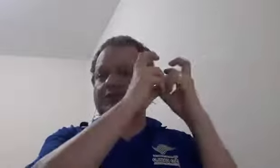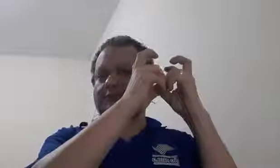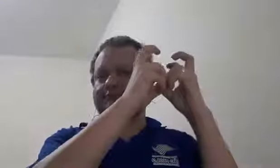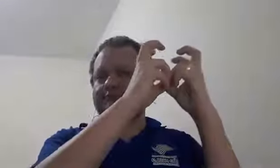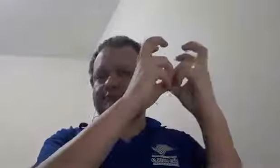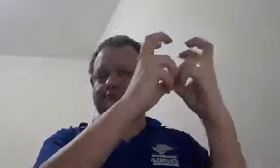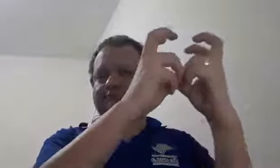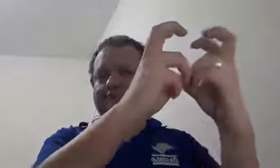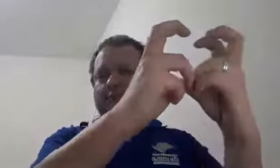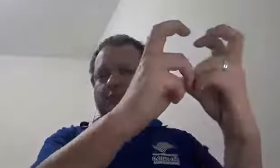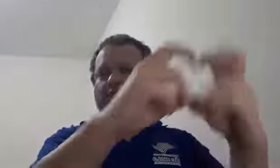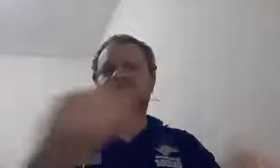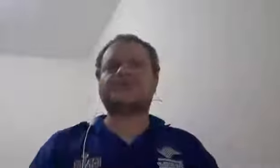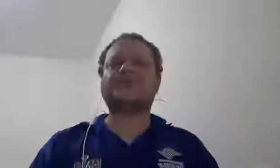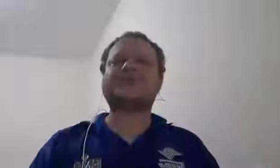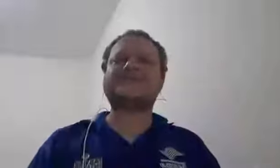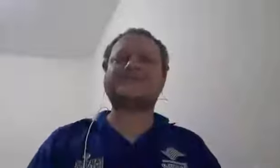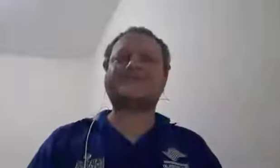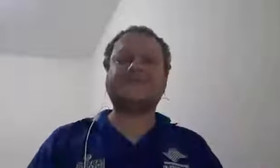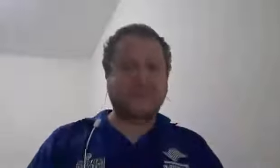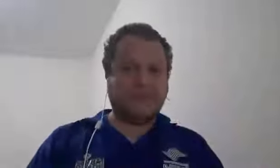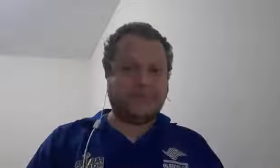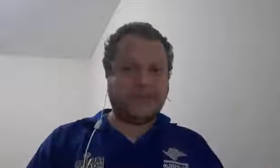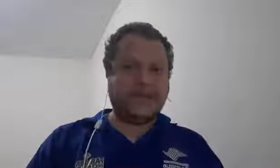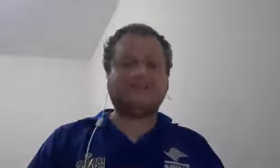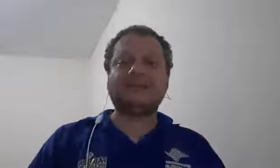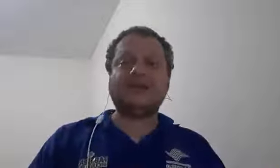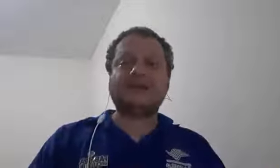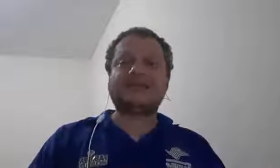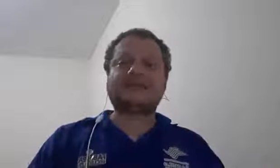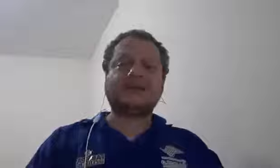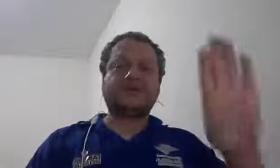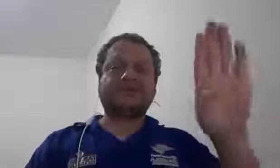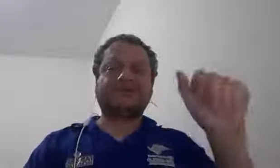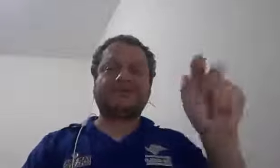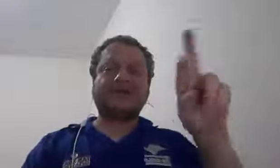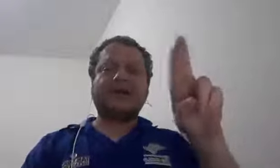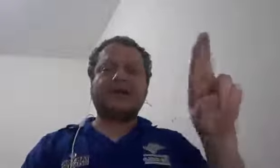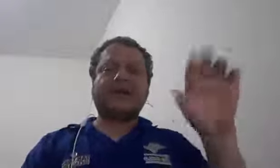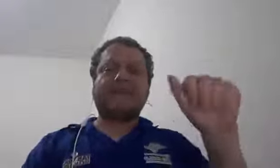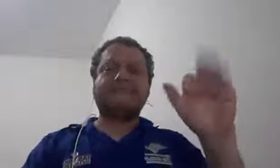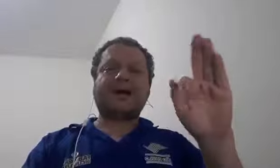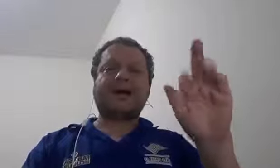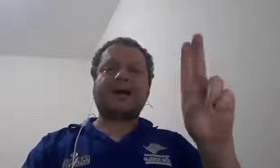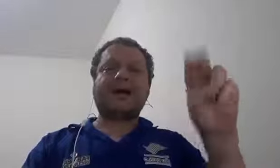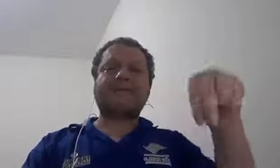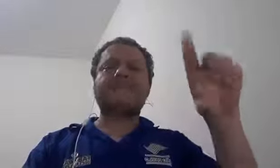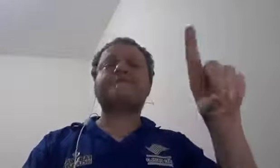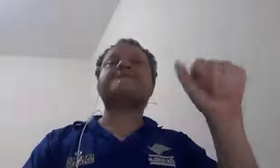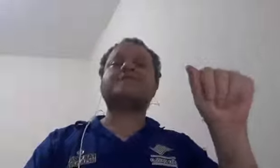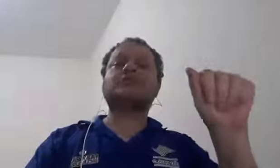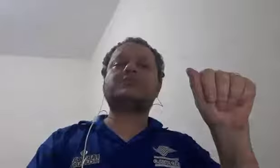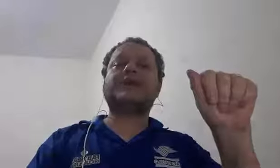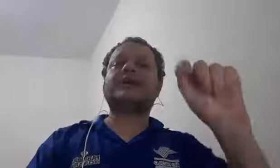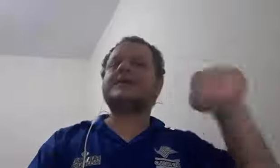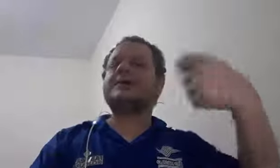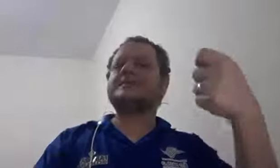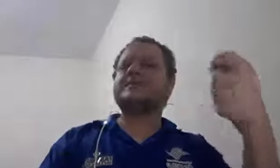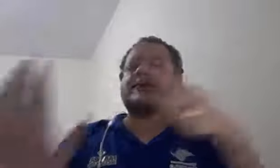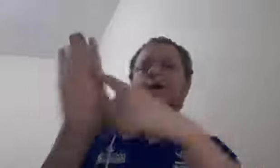5, um do ladinho do outro, assim. Bora lá? Estação Barra Funda,